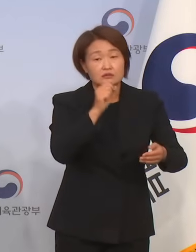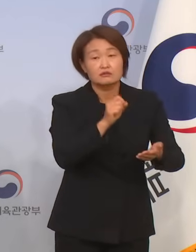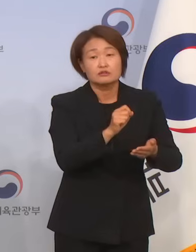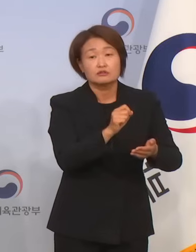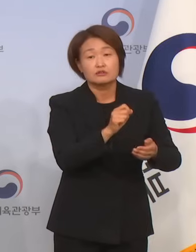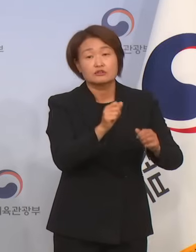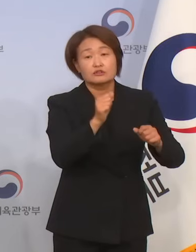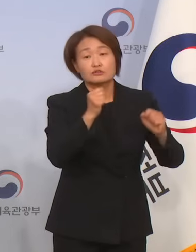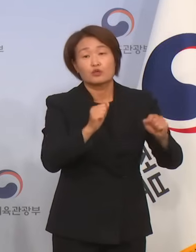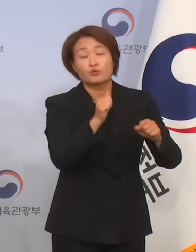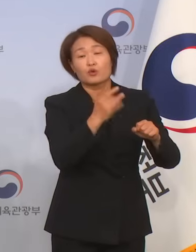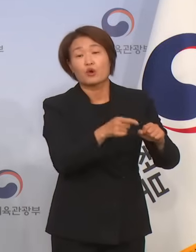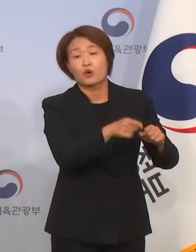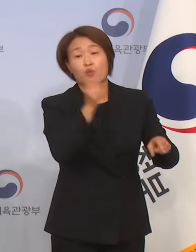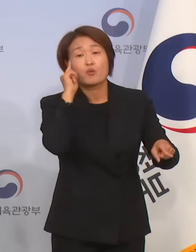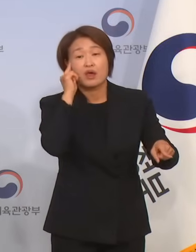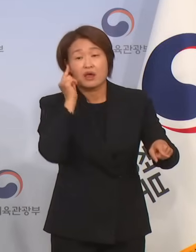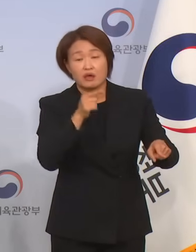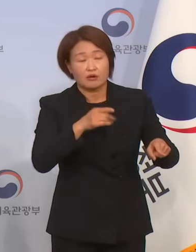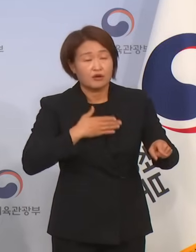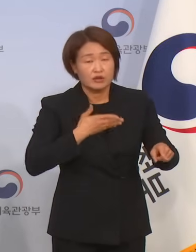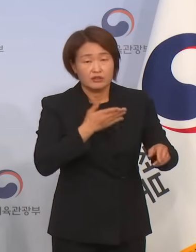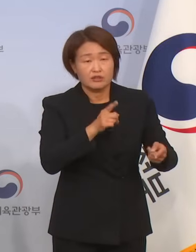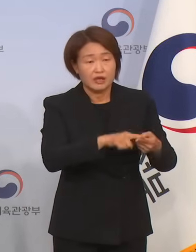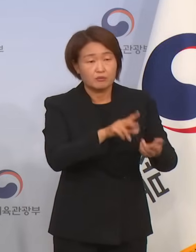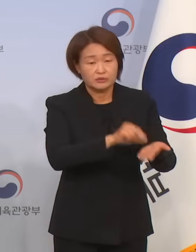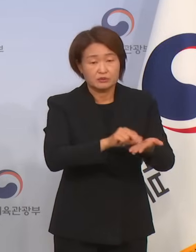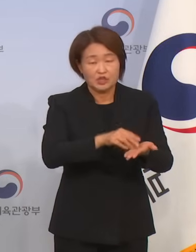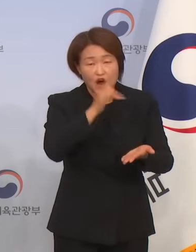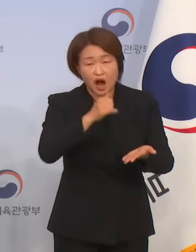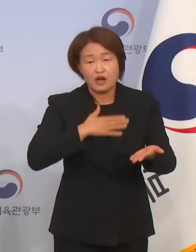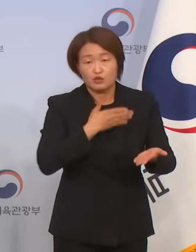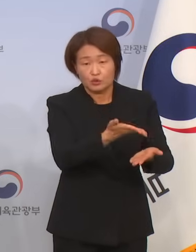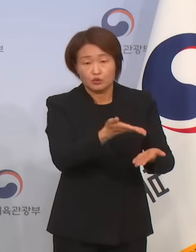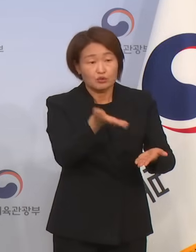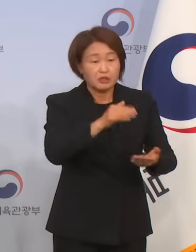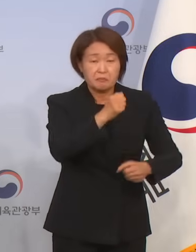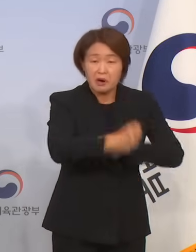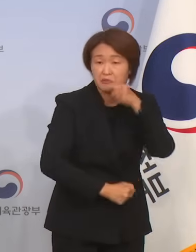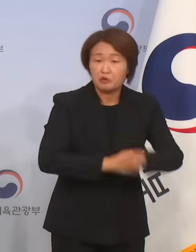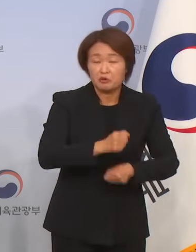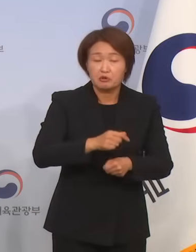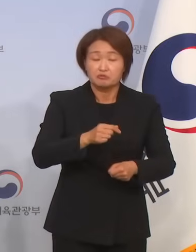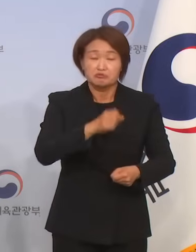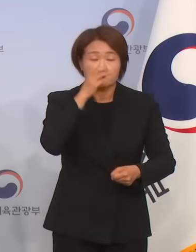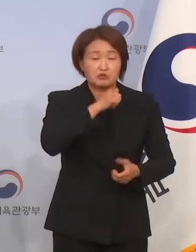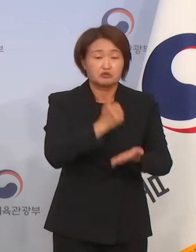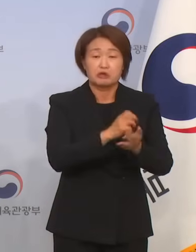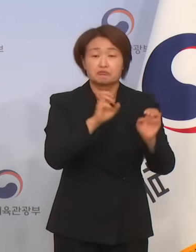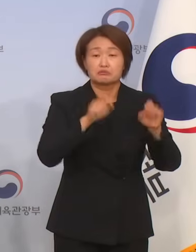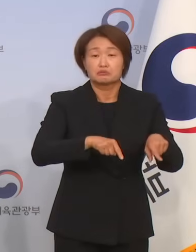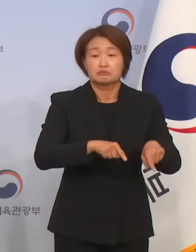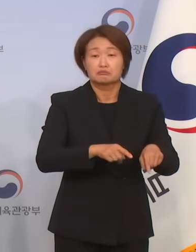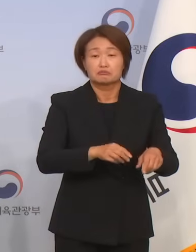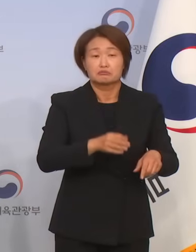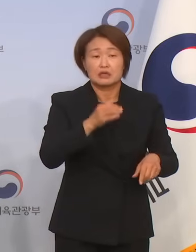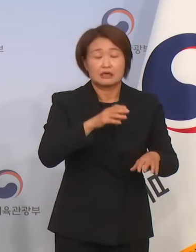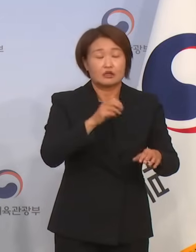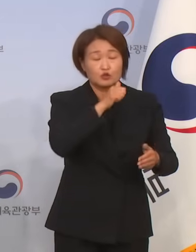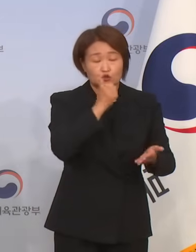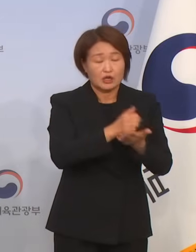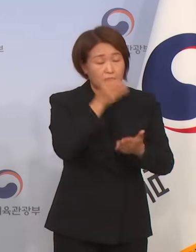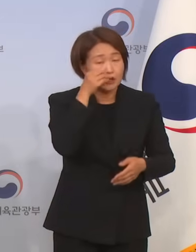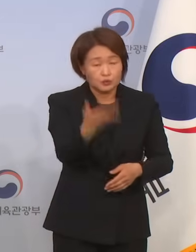불구하고 이를 안내까지 받았음에도 이를 무시하고 사면을 추진하였습니다. 이러한 부분은